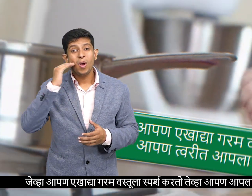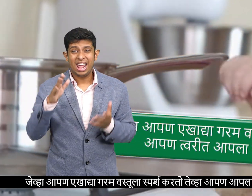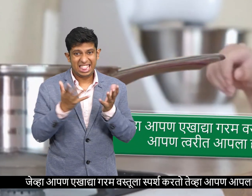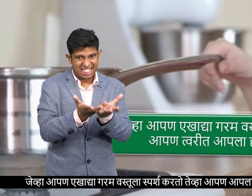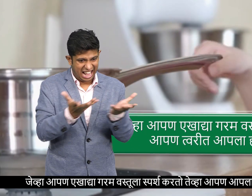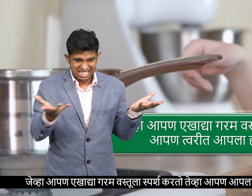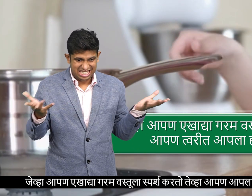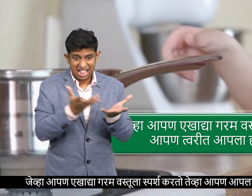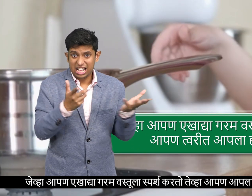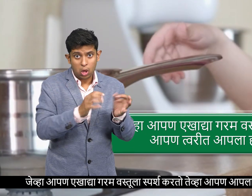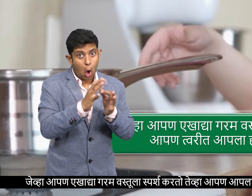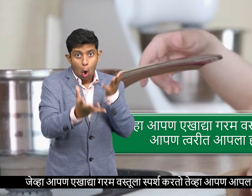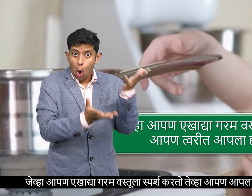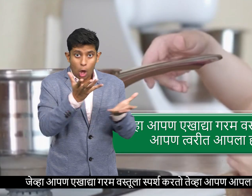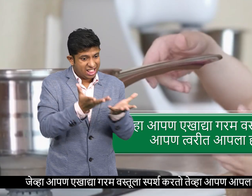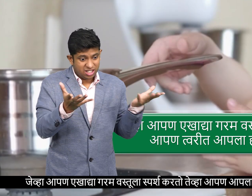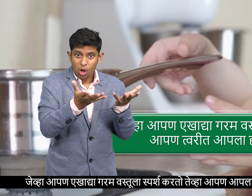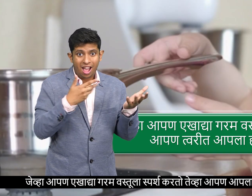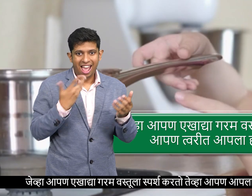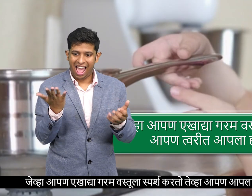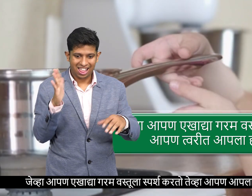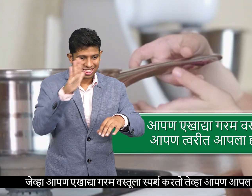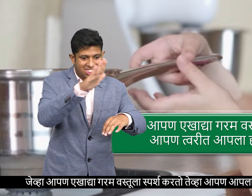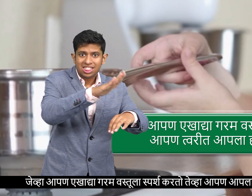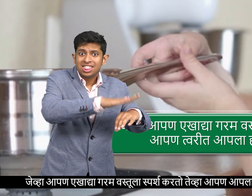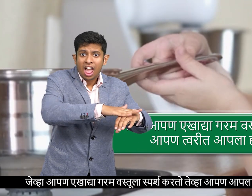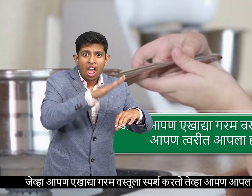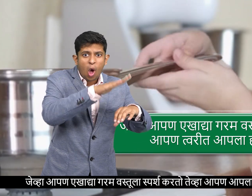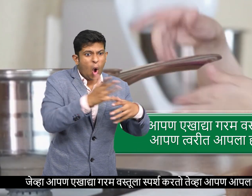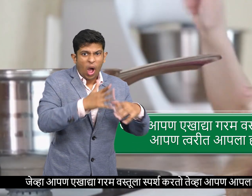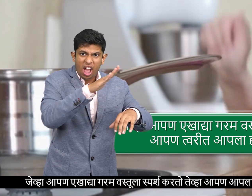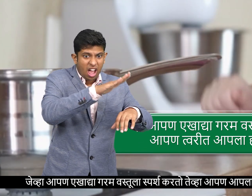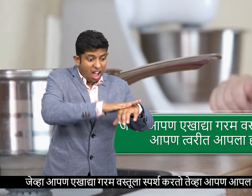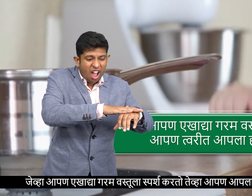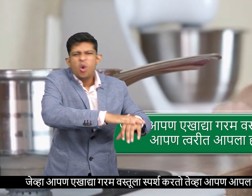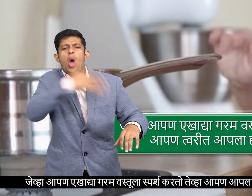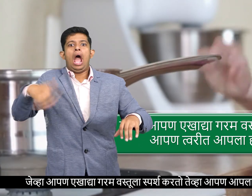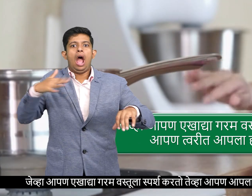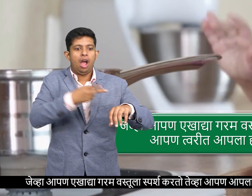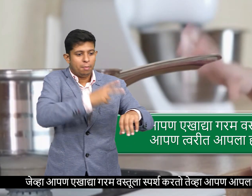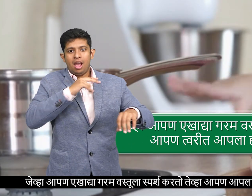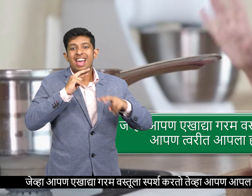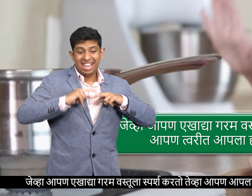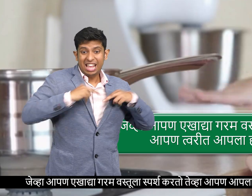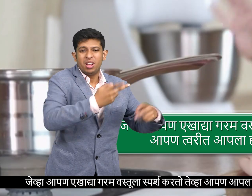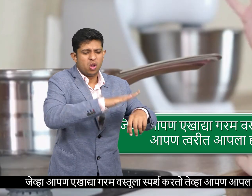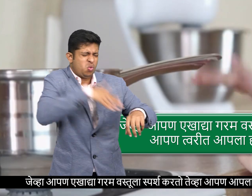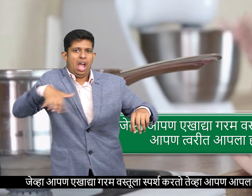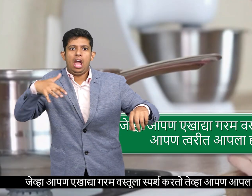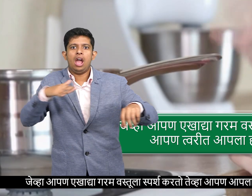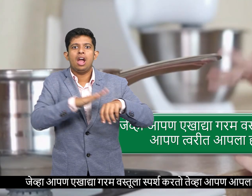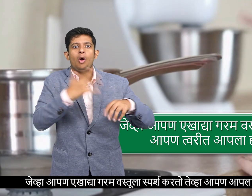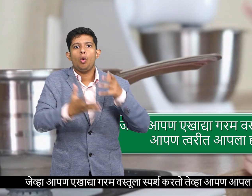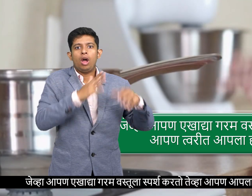जेव्हा आपण एखाद्या गरम वस्तूला स्पर्श करतो तेव्हा आपण आपला हात लगेच मागे